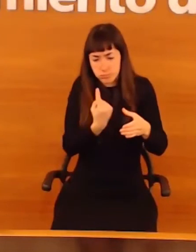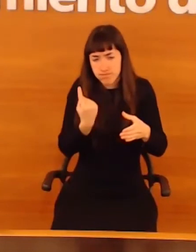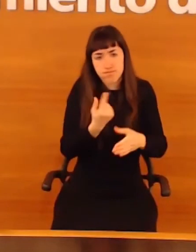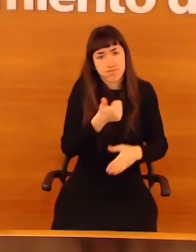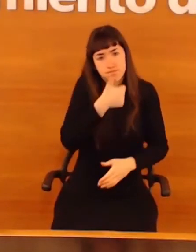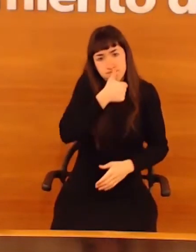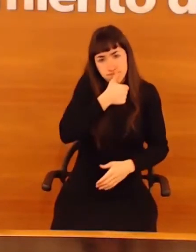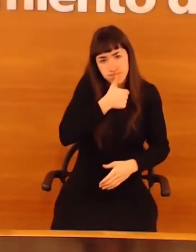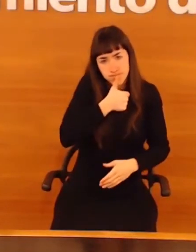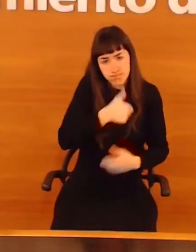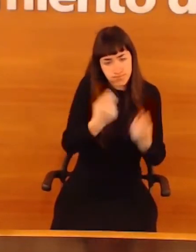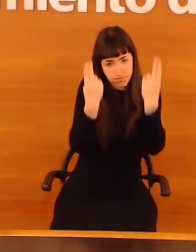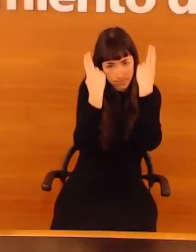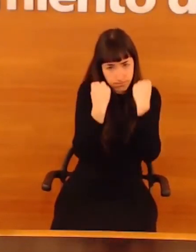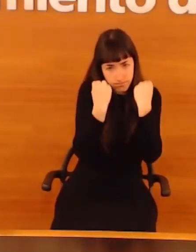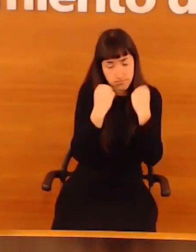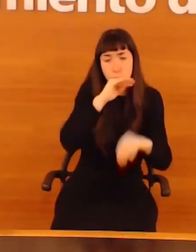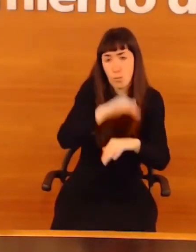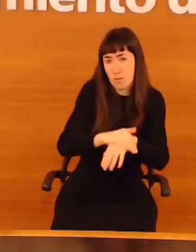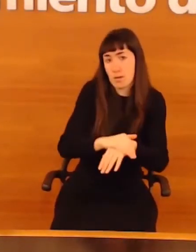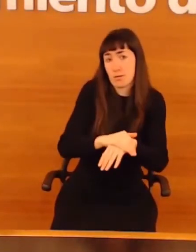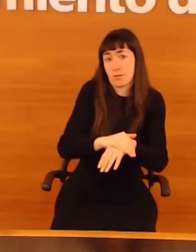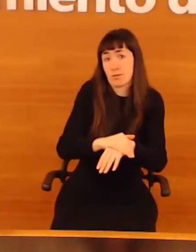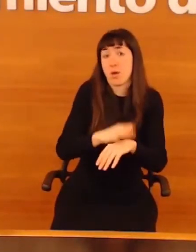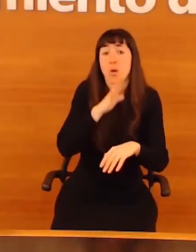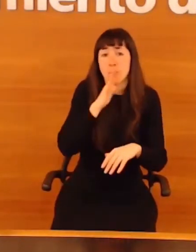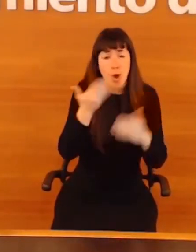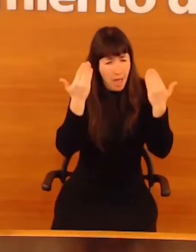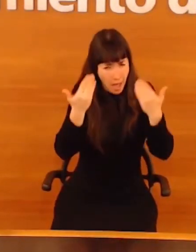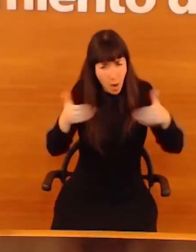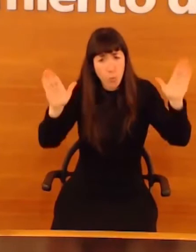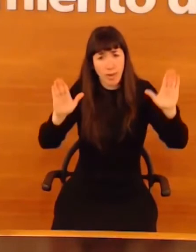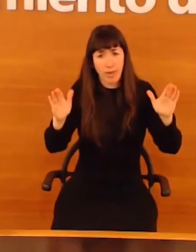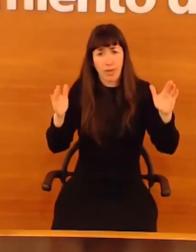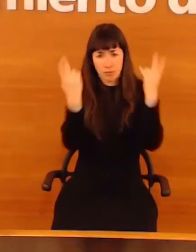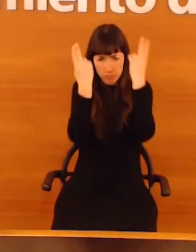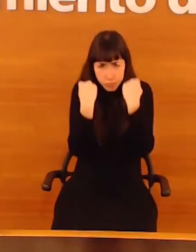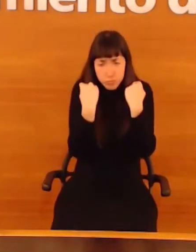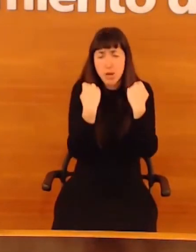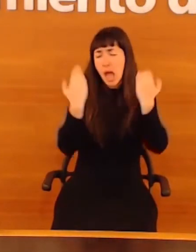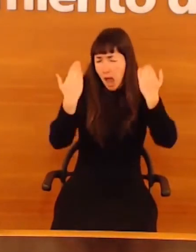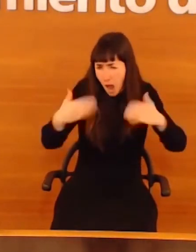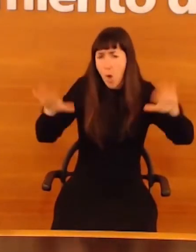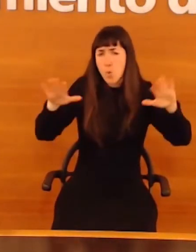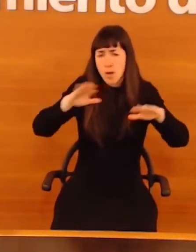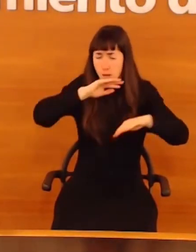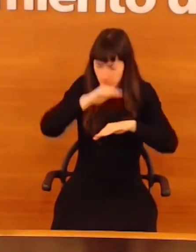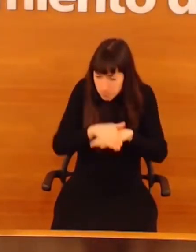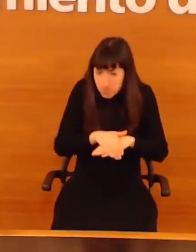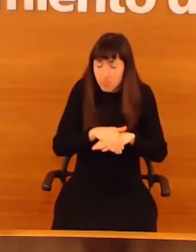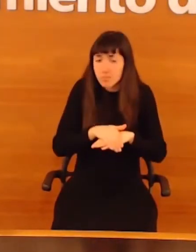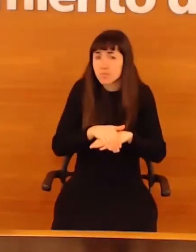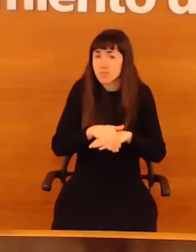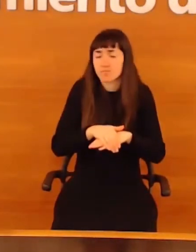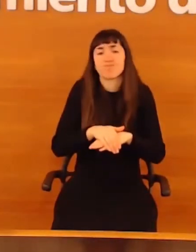nos recomiendan las autoridades sanitarias, porque aún haciéndolo y estando más preparados que nunca en la historia para combatir esta